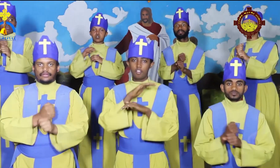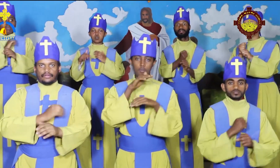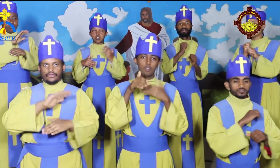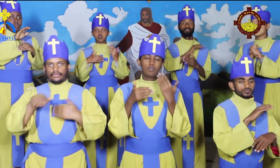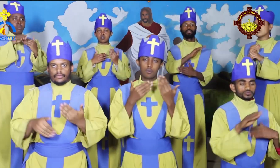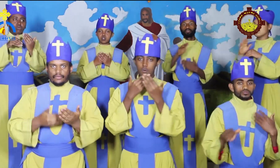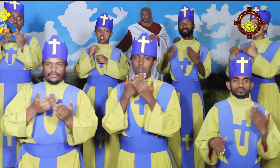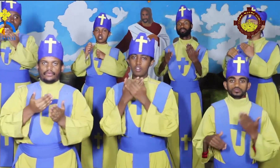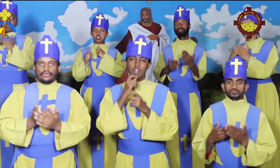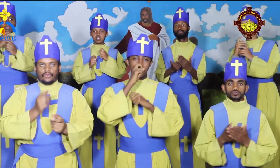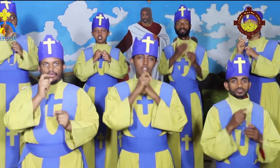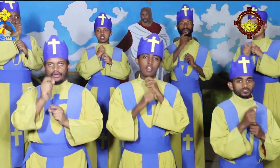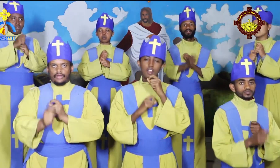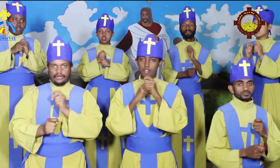ለገባሬ ኩሉ ዓለም